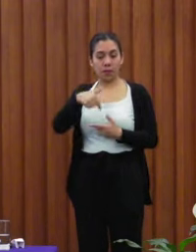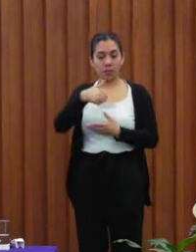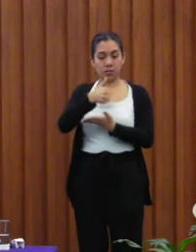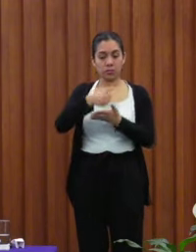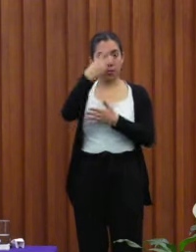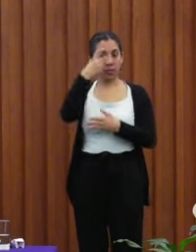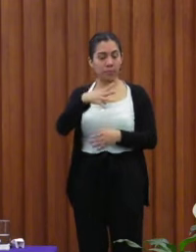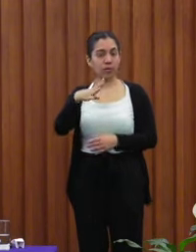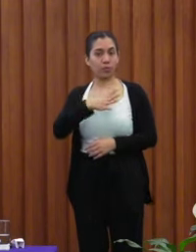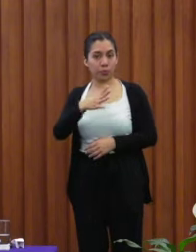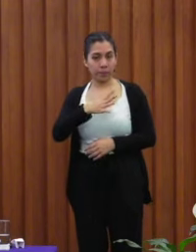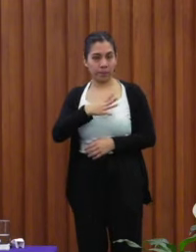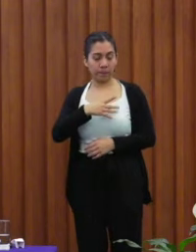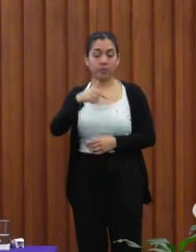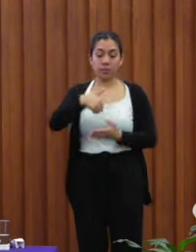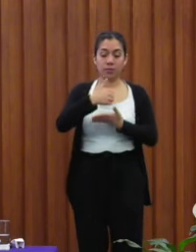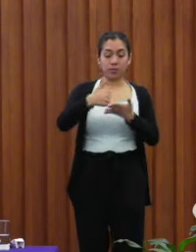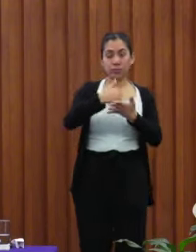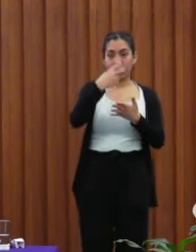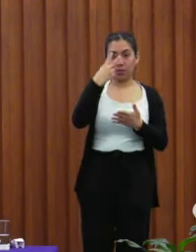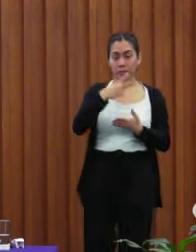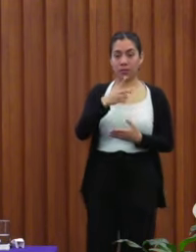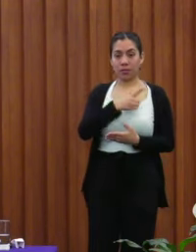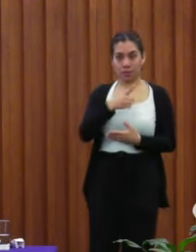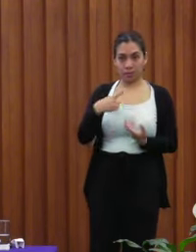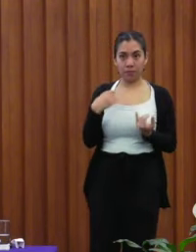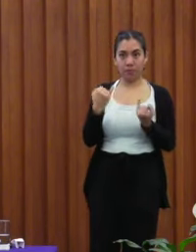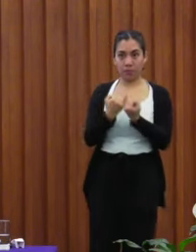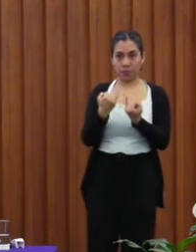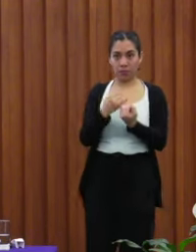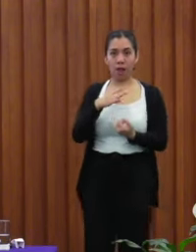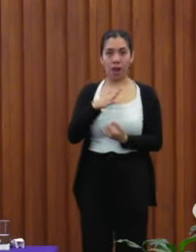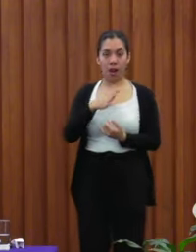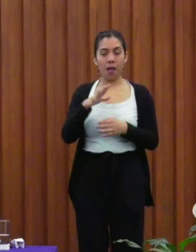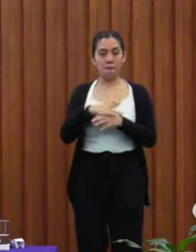ciudad tiene un estándar y debe tener, y le corresponde tener un estándar